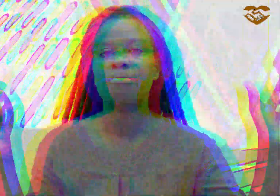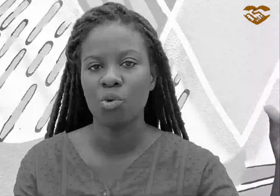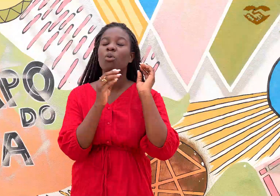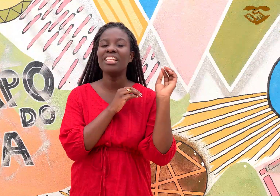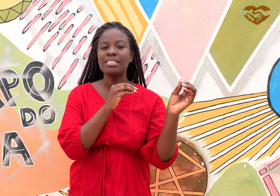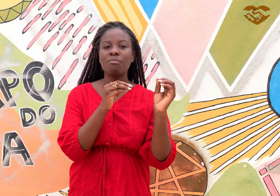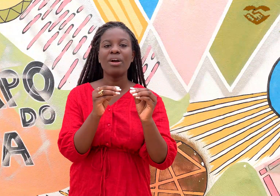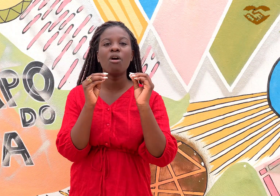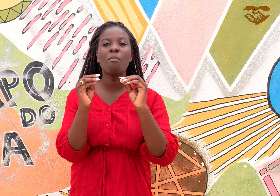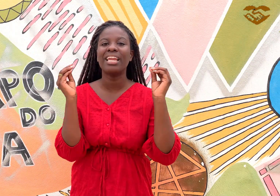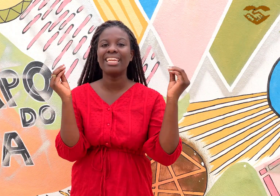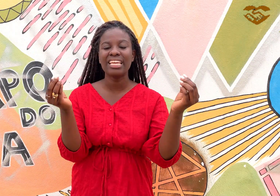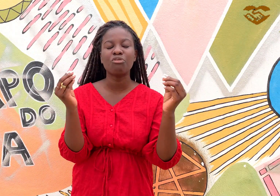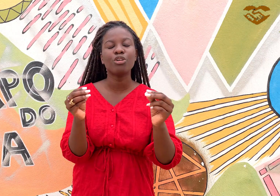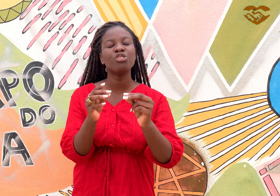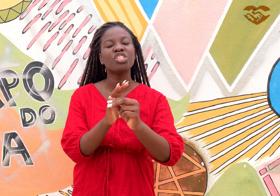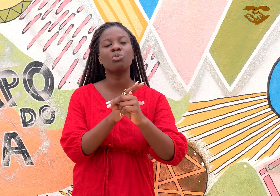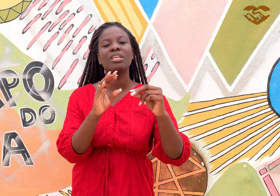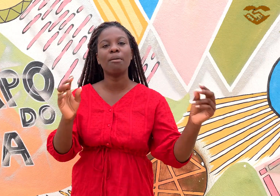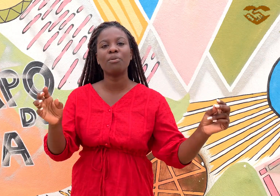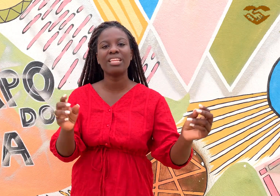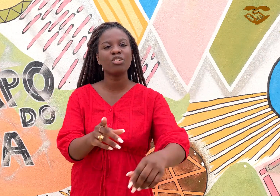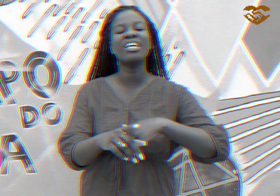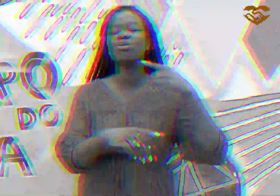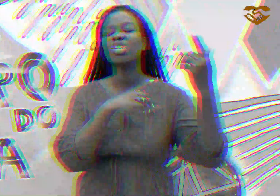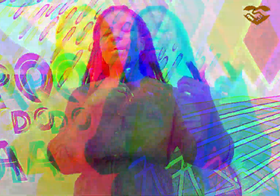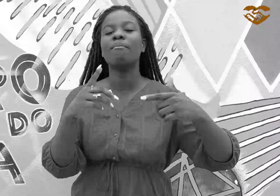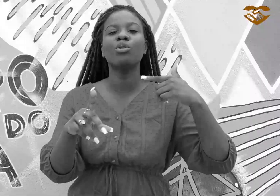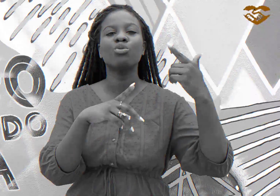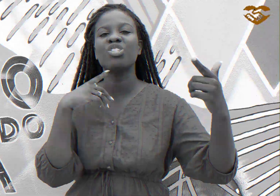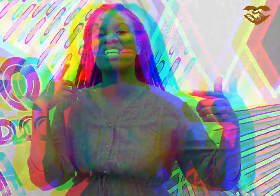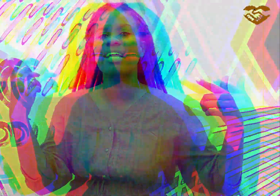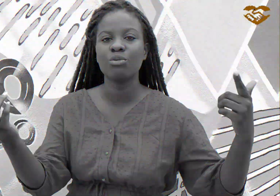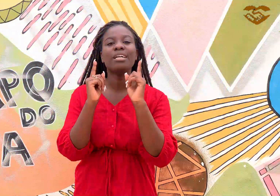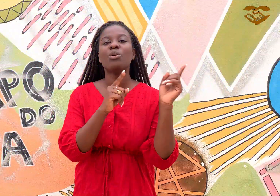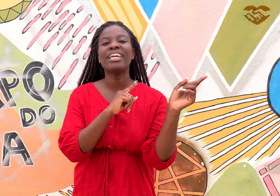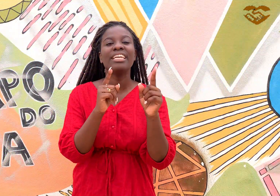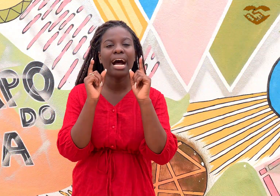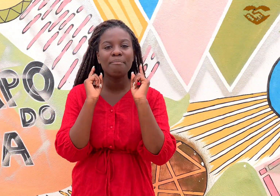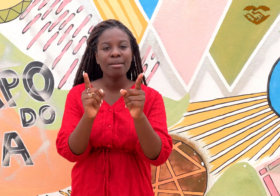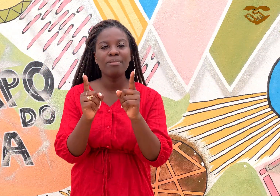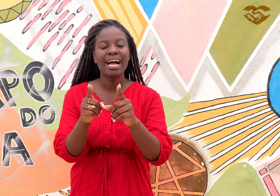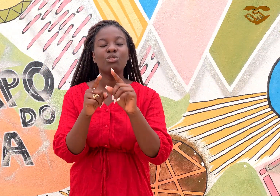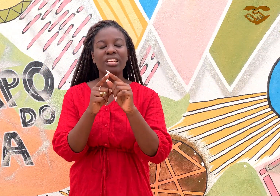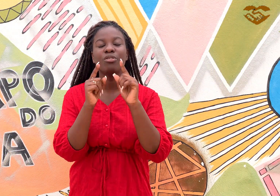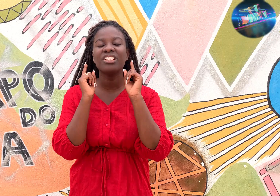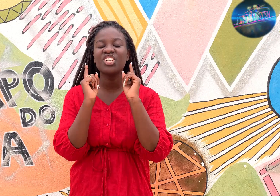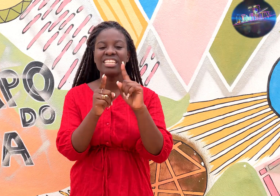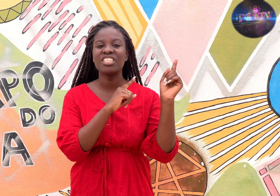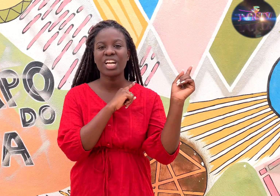O dízimo é uma lei que foi constituída por Deus desde os remotos anos. Tanto é que a Bíblia, no livro de Gênesis